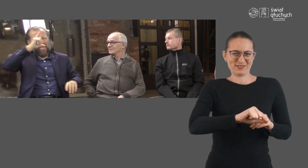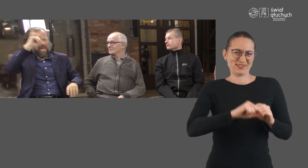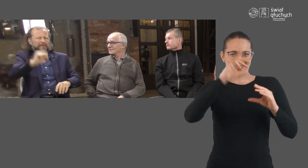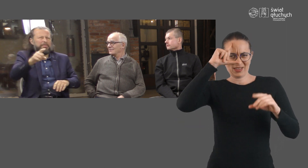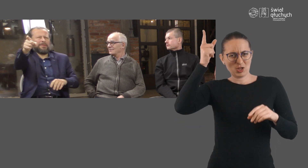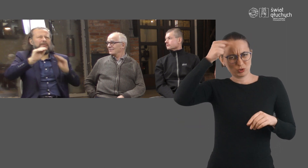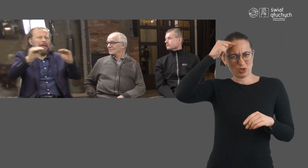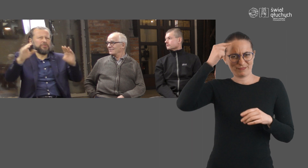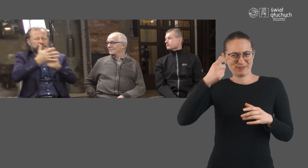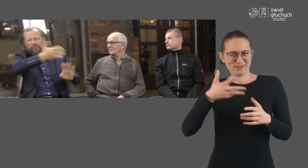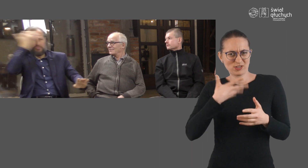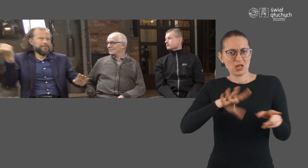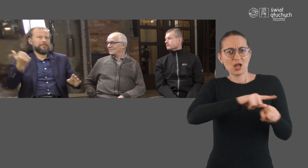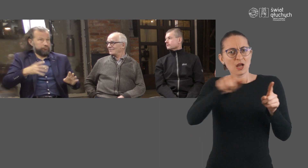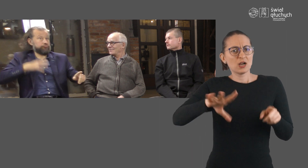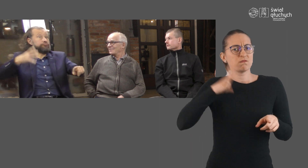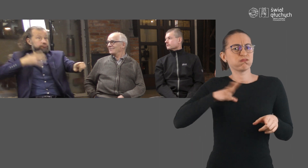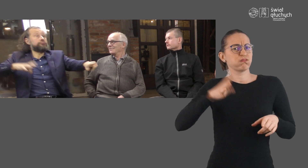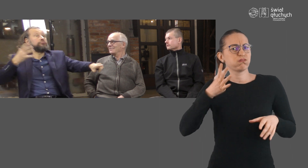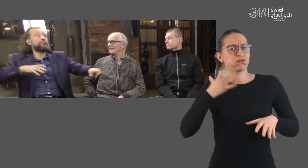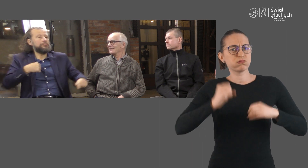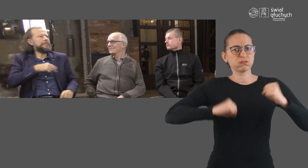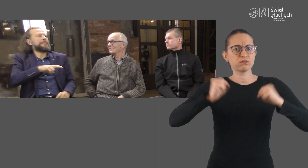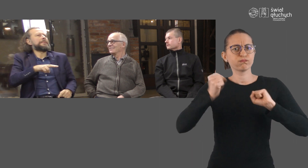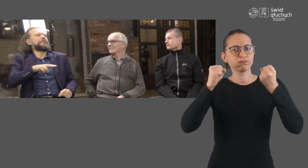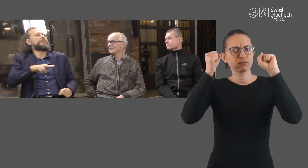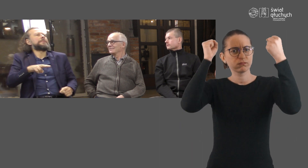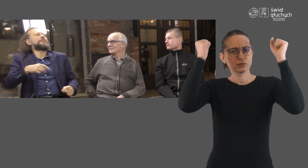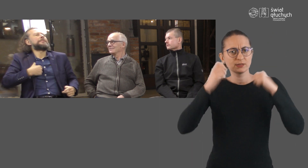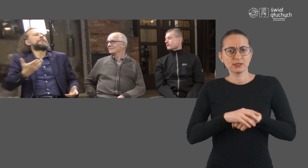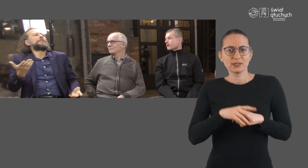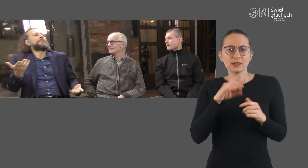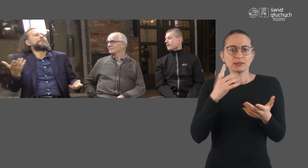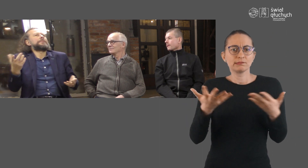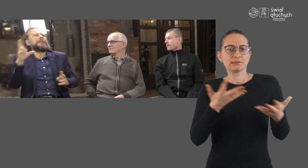wszystkim. A alfabeci nic nie rozumieją. No, wiele osób było